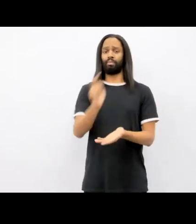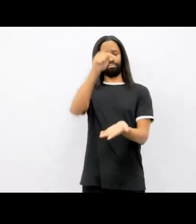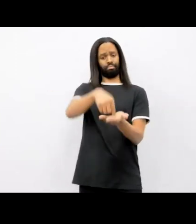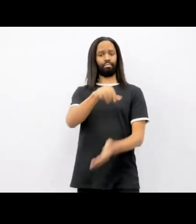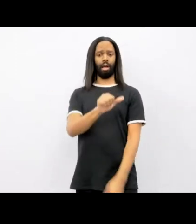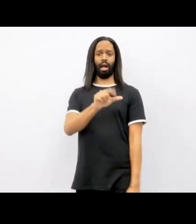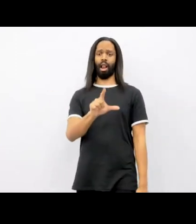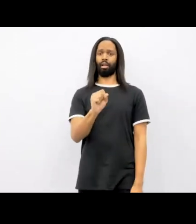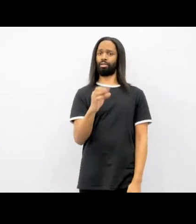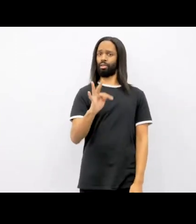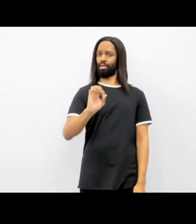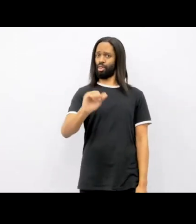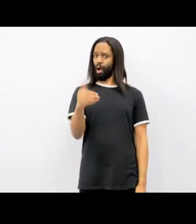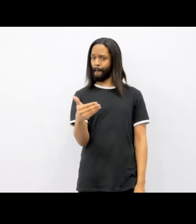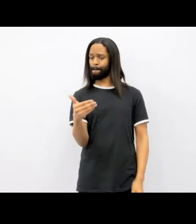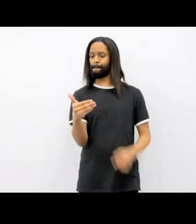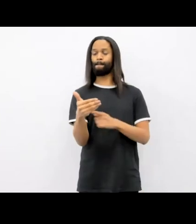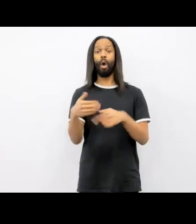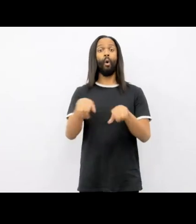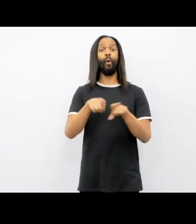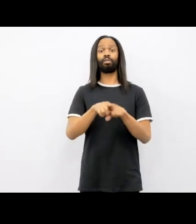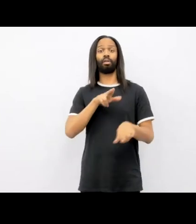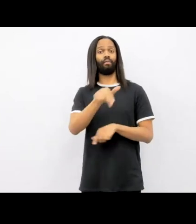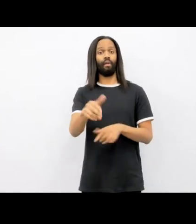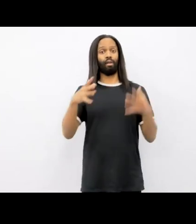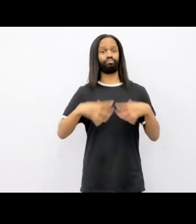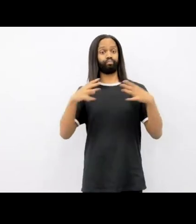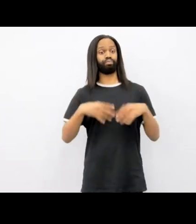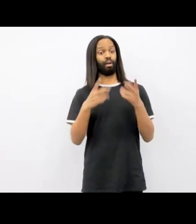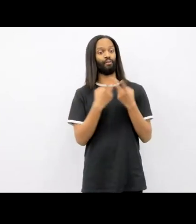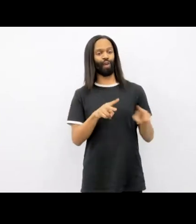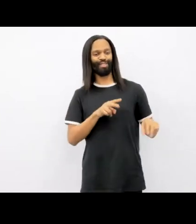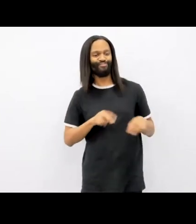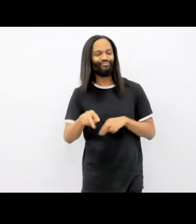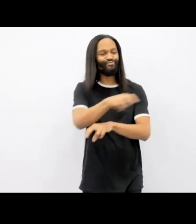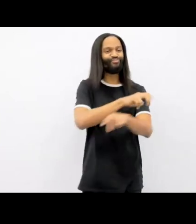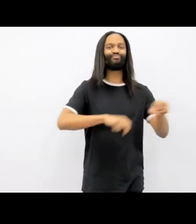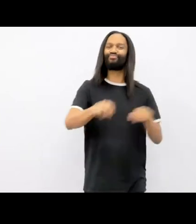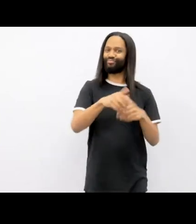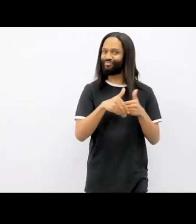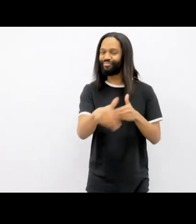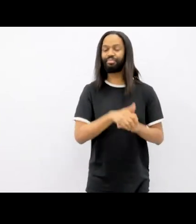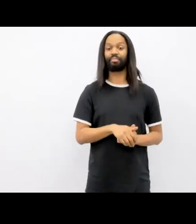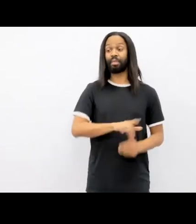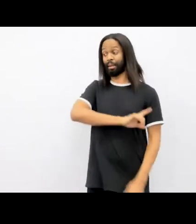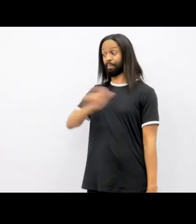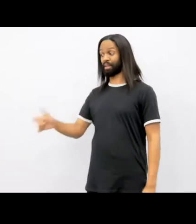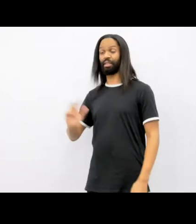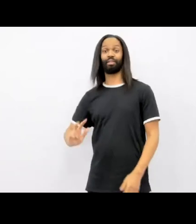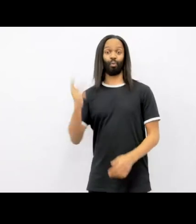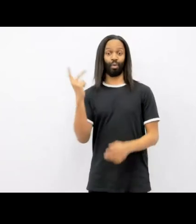sur les temps de balades urbaines qui vont venir. Et puis, une troisième partie